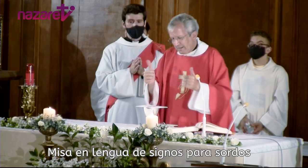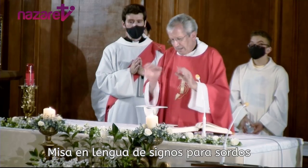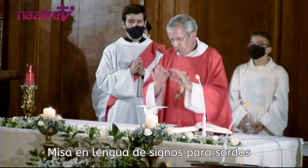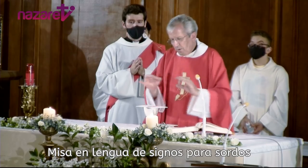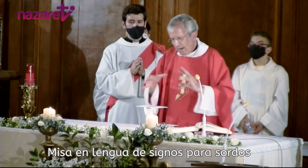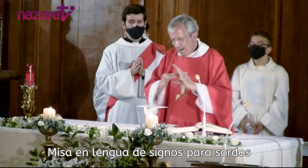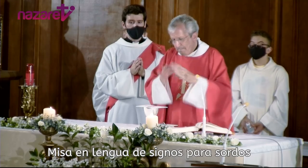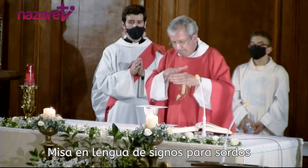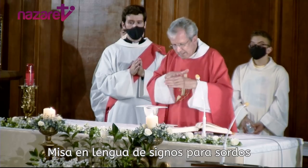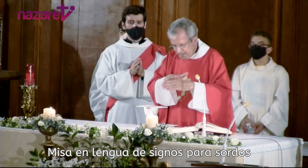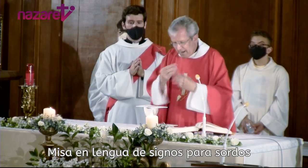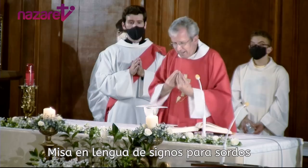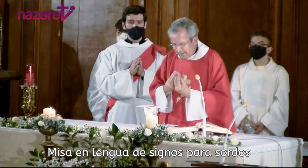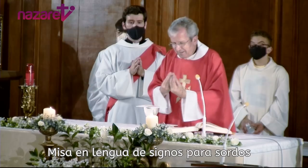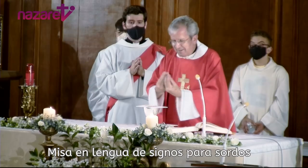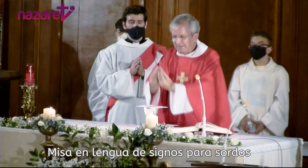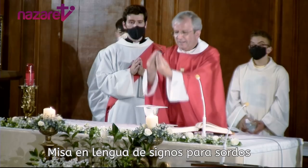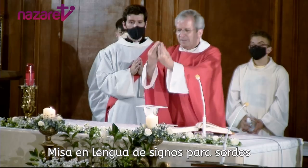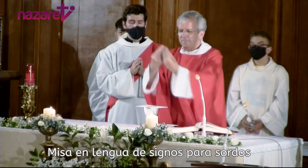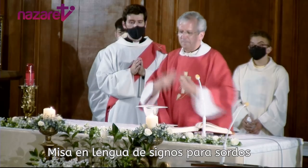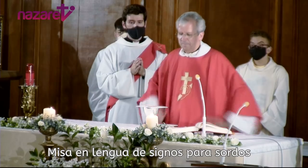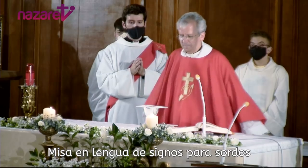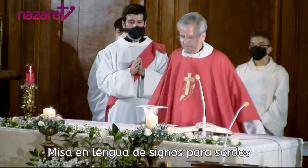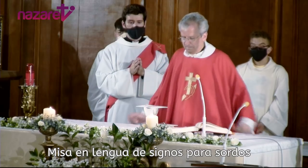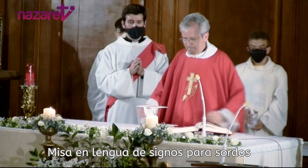que nunca me separe de ti.